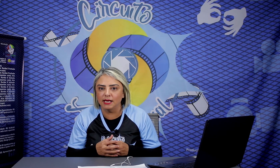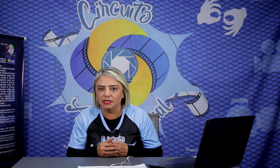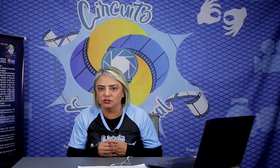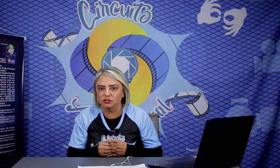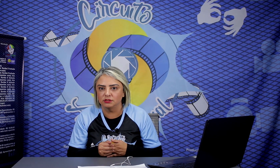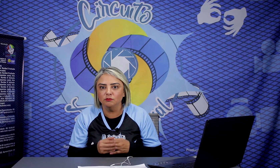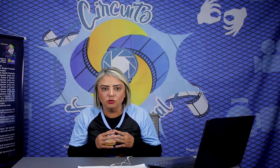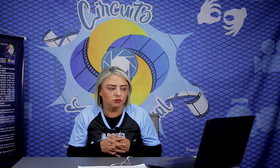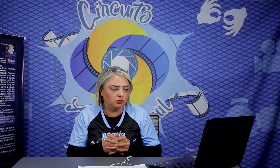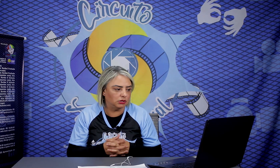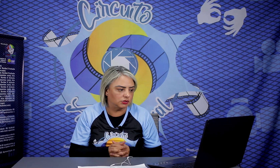responsabilidade muito grande.